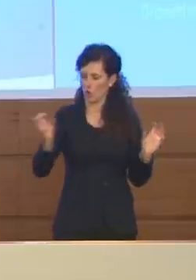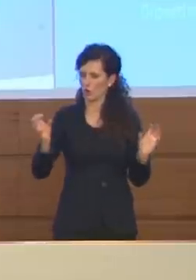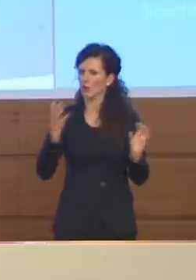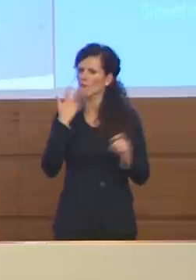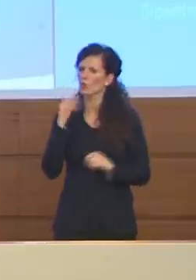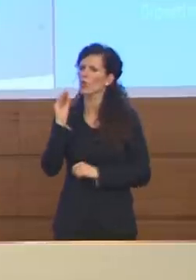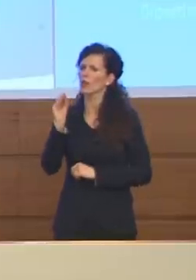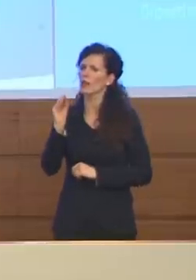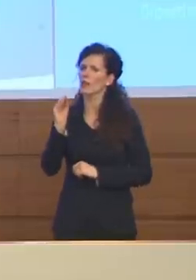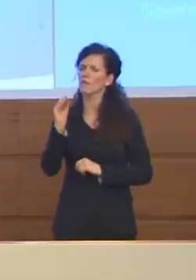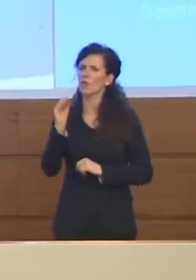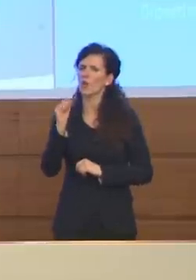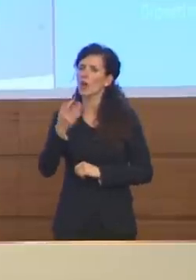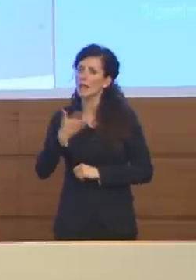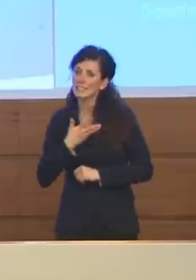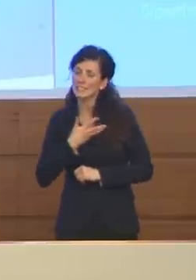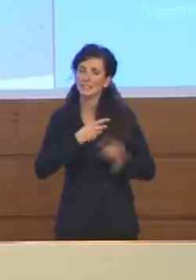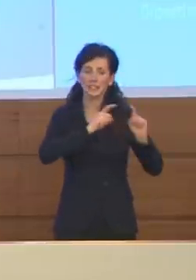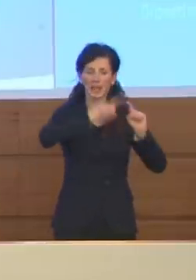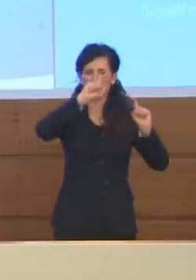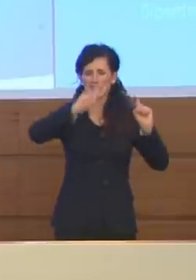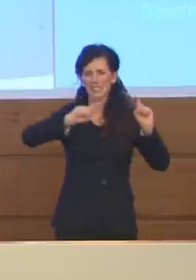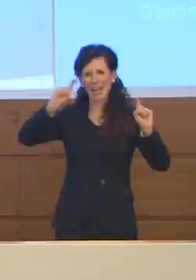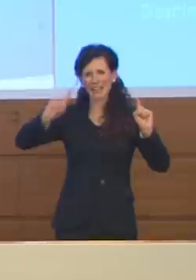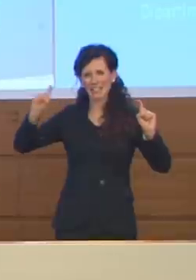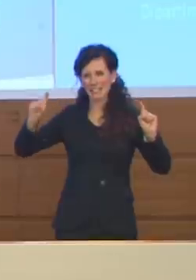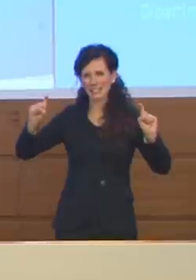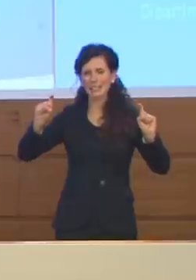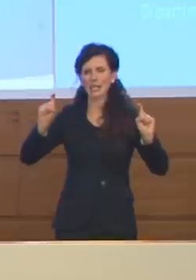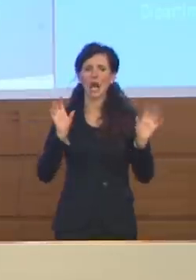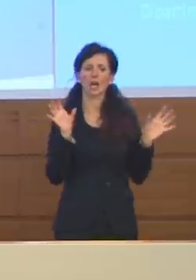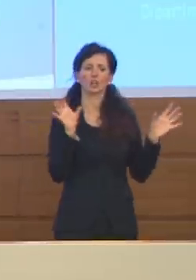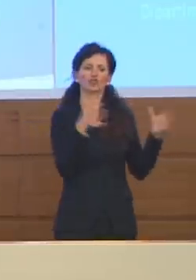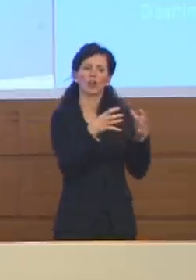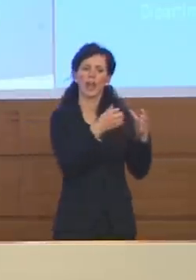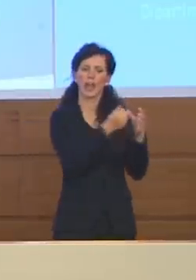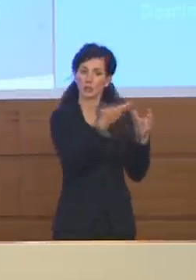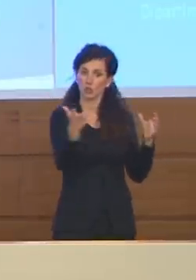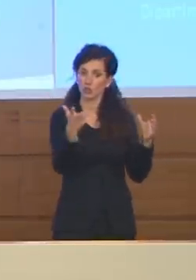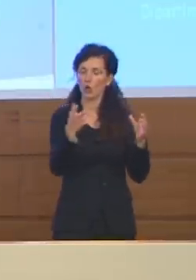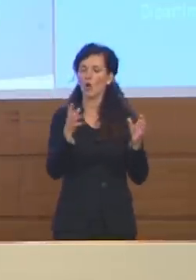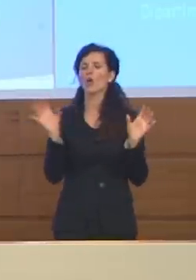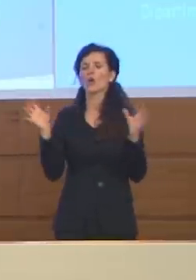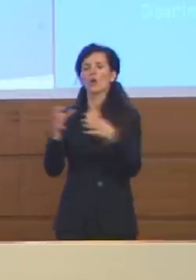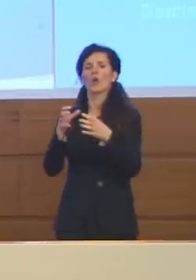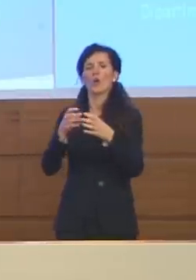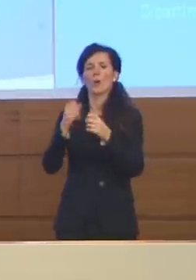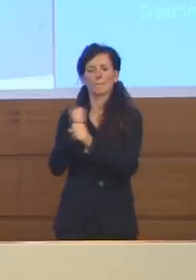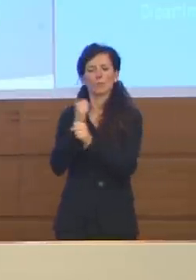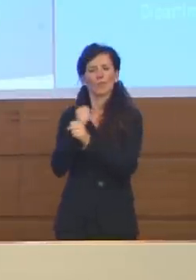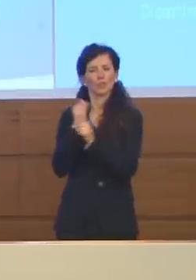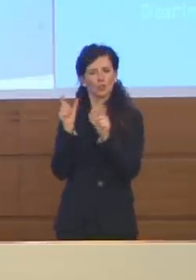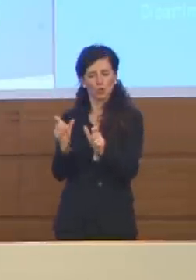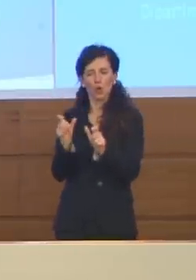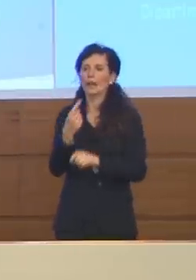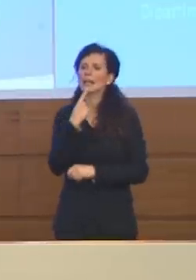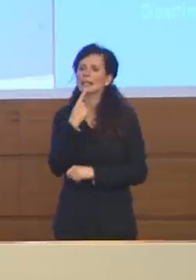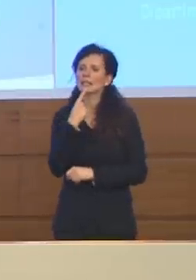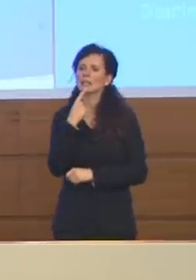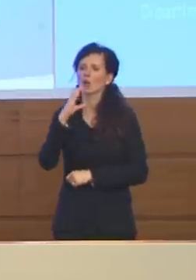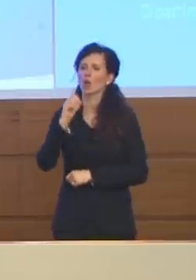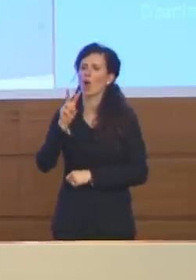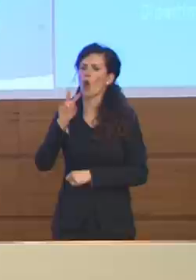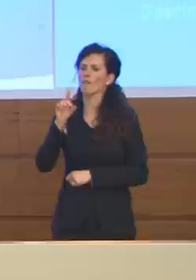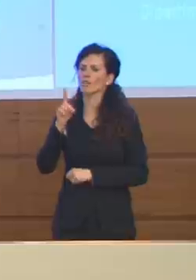anche per censo e per professione di chi è stato più colpito dal copit a